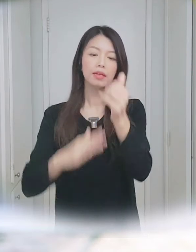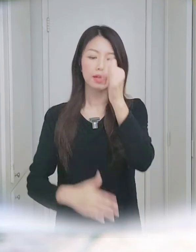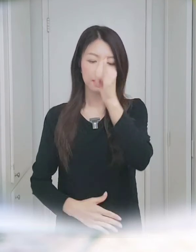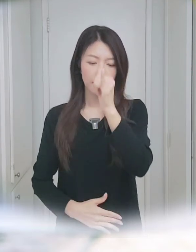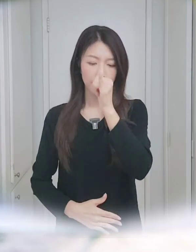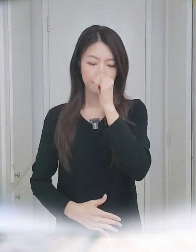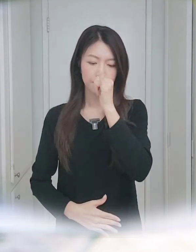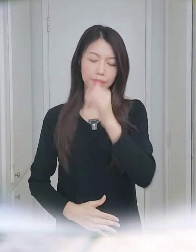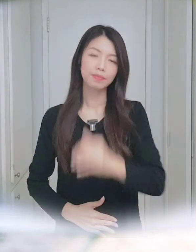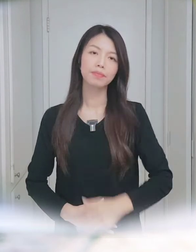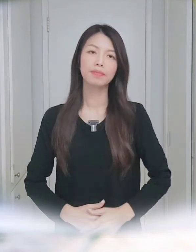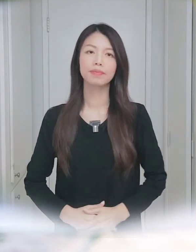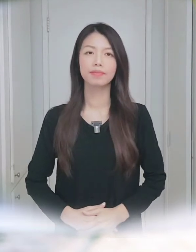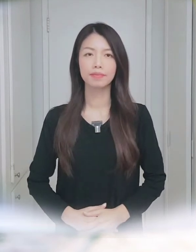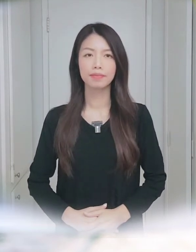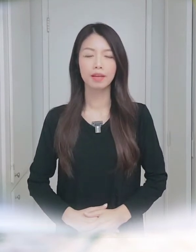소망 있네.